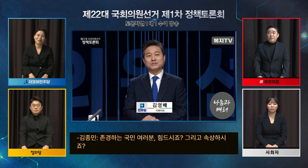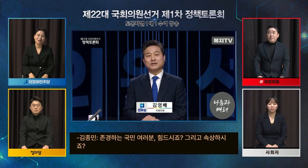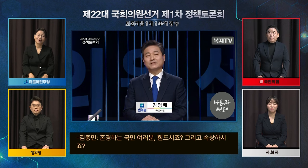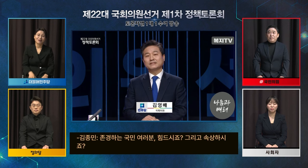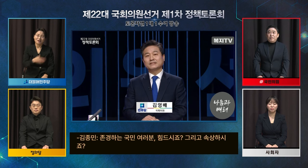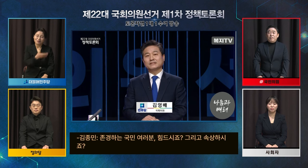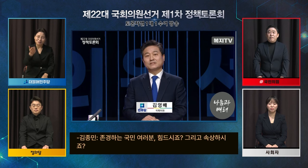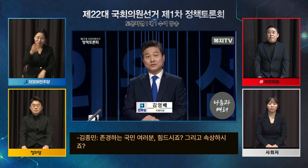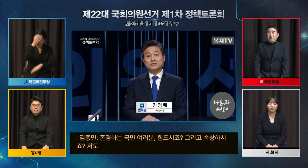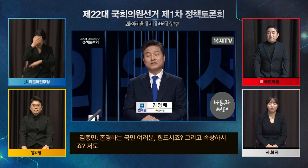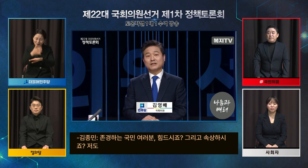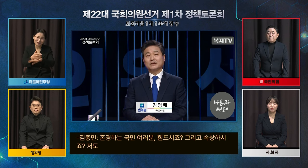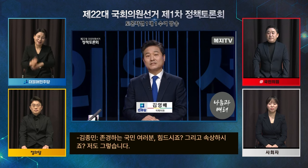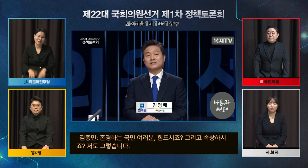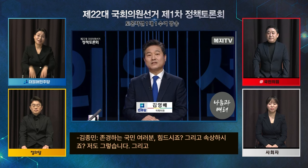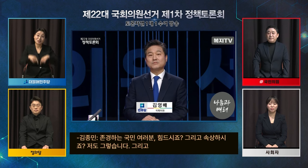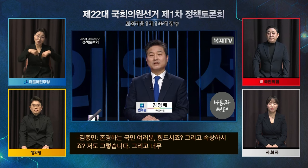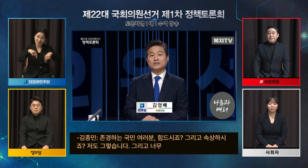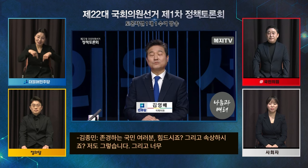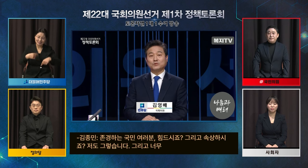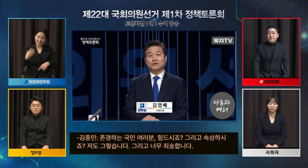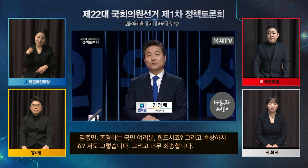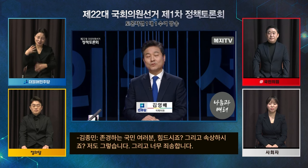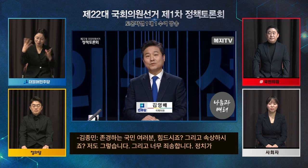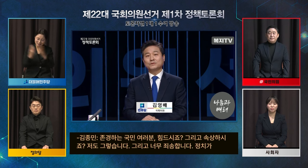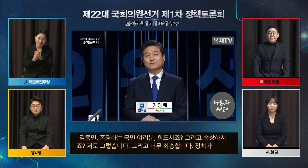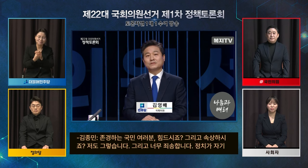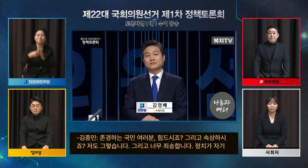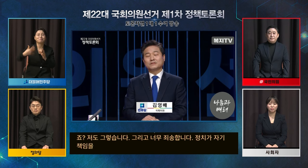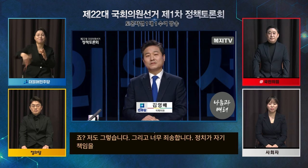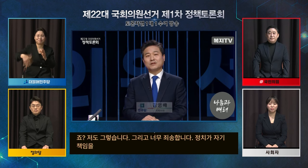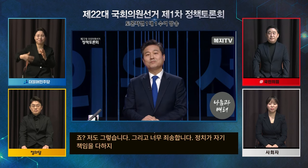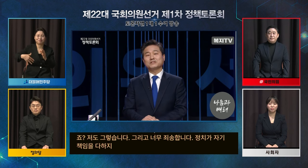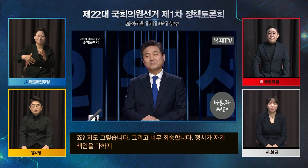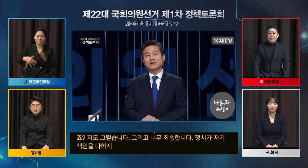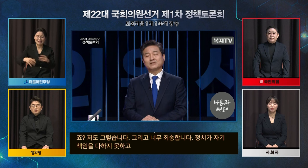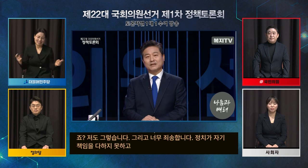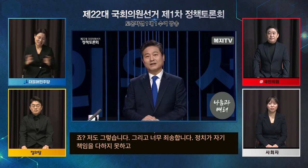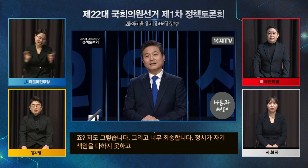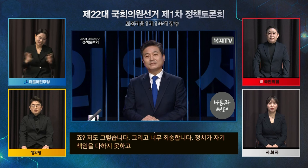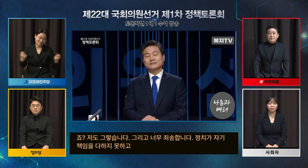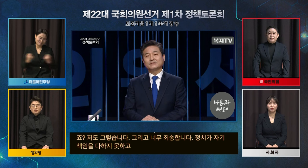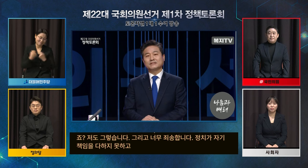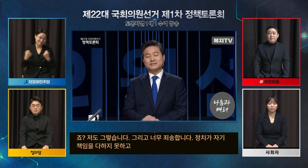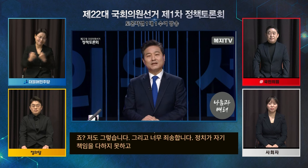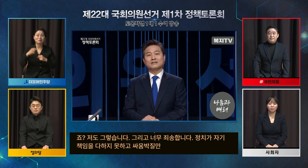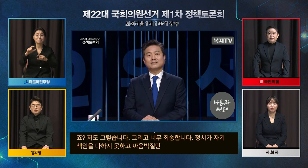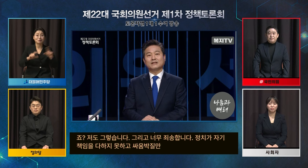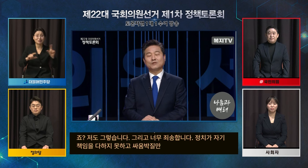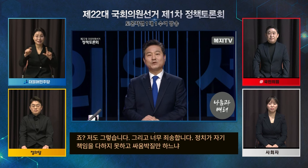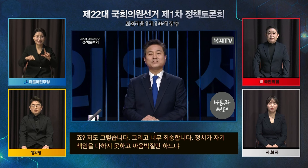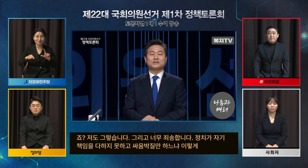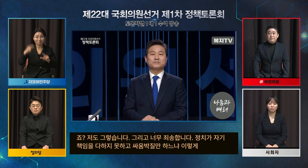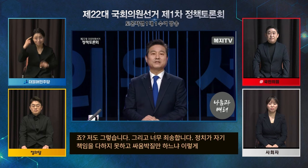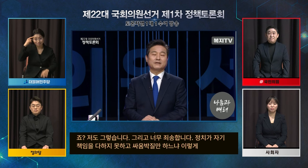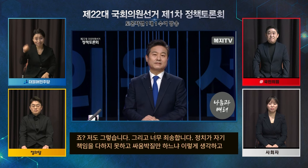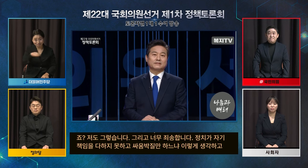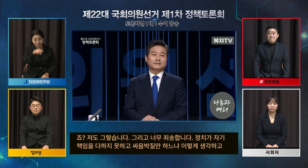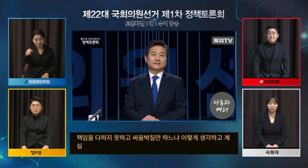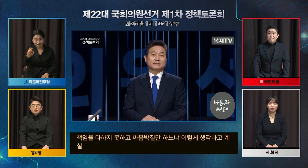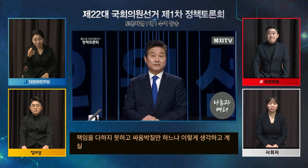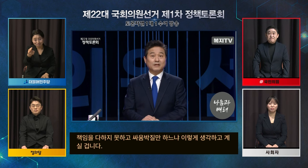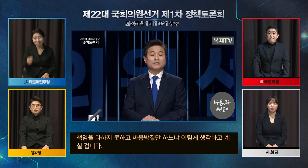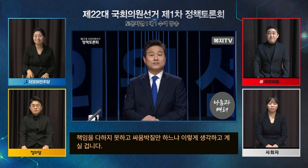죄송합니다. 정치가 자기 책임을 다하지 못하고 싸움 박질만 하느냐 이렇게 생각하고 계실 겁니다.